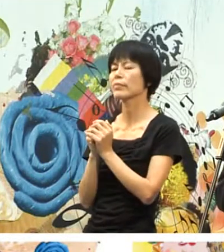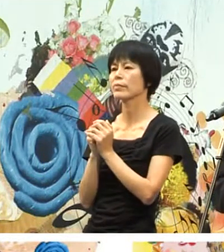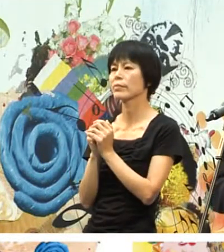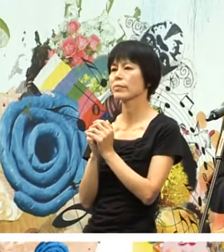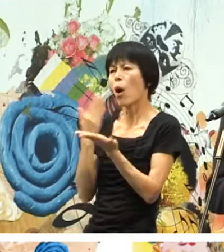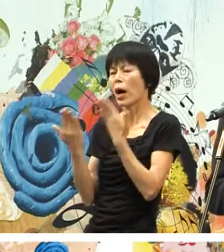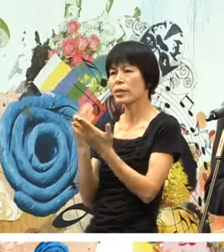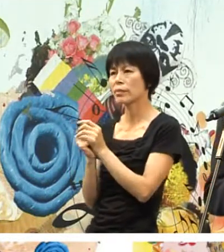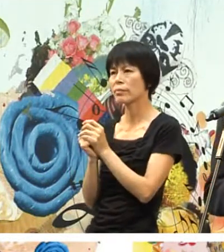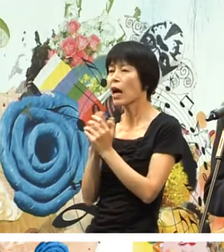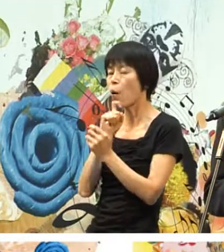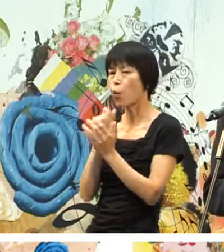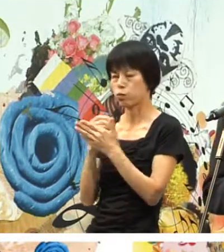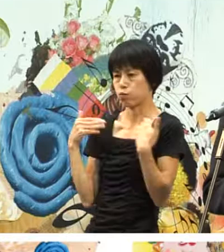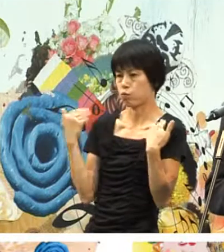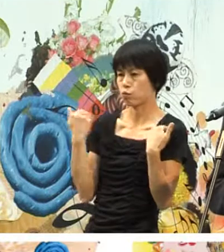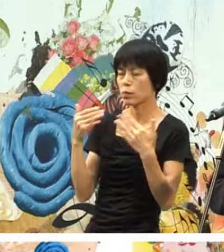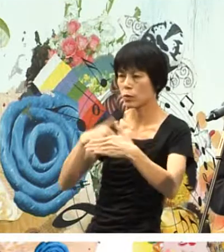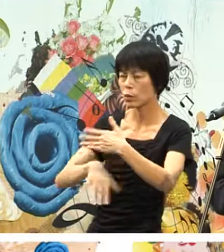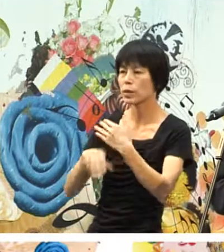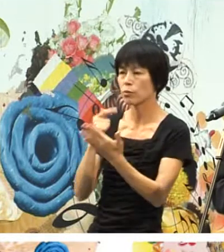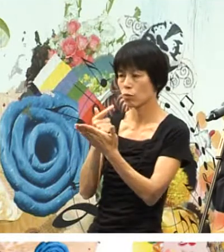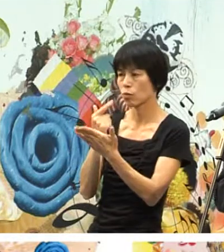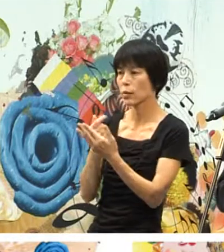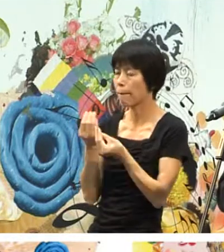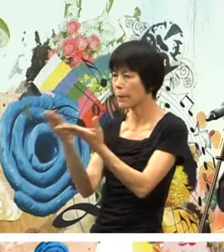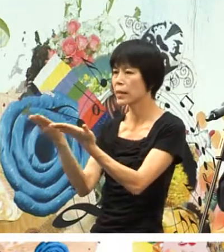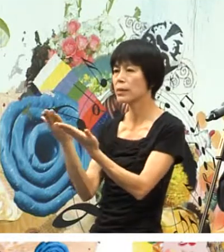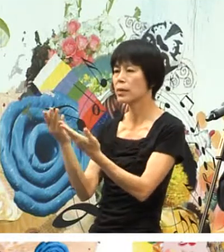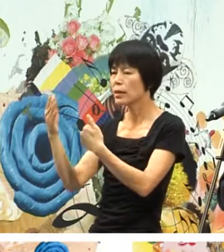或者甚至透過這個活動裡面呢，最更加重要就是給到一些人